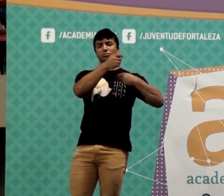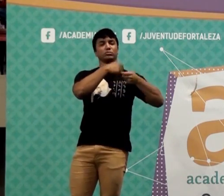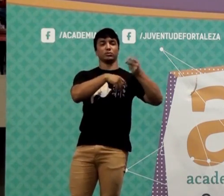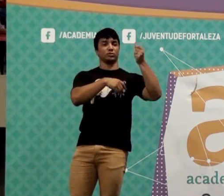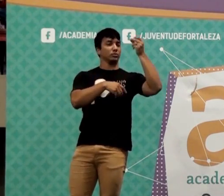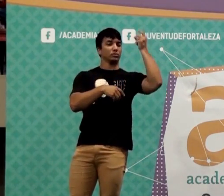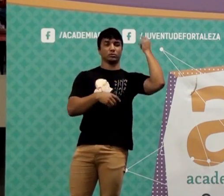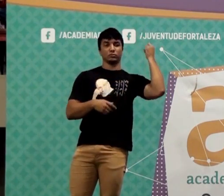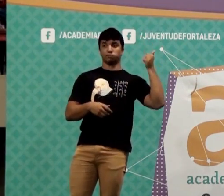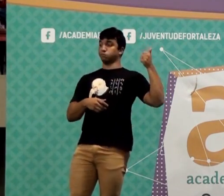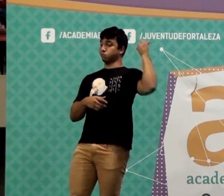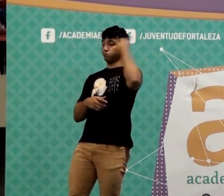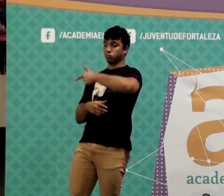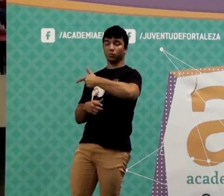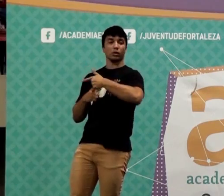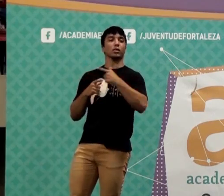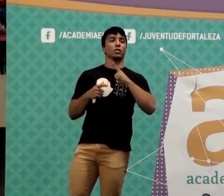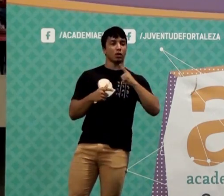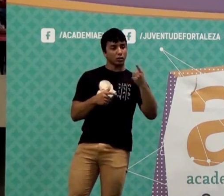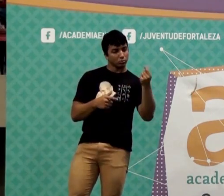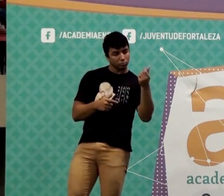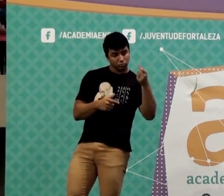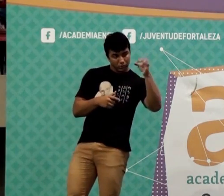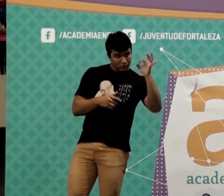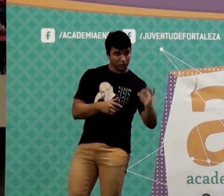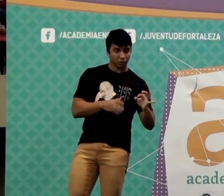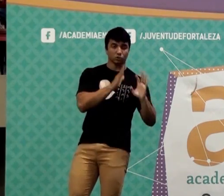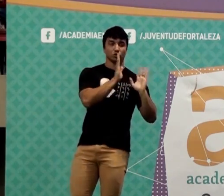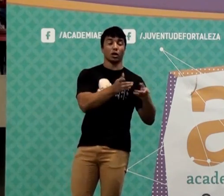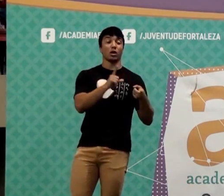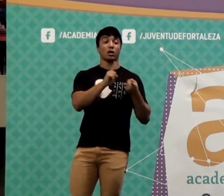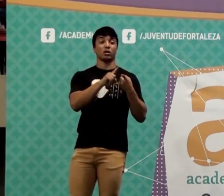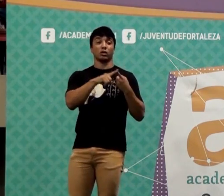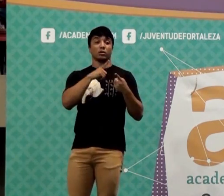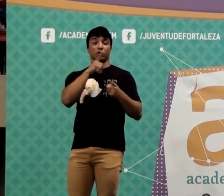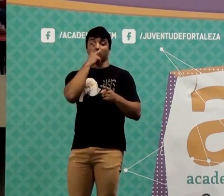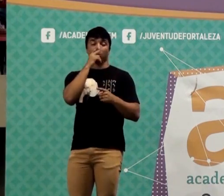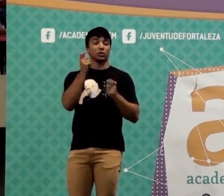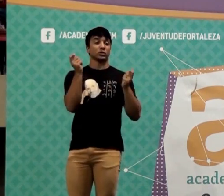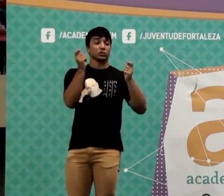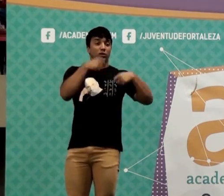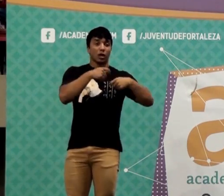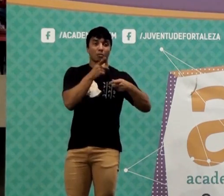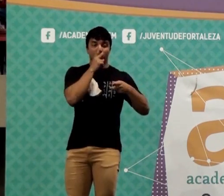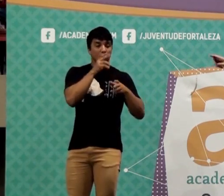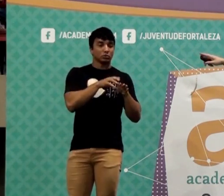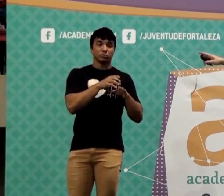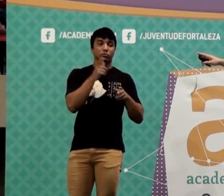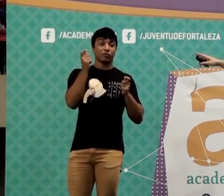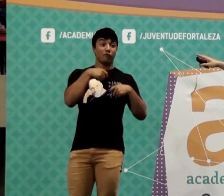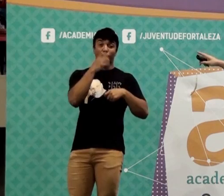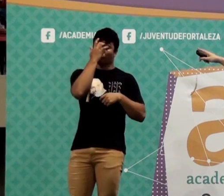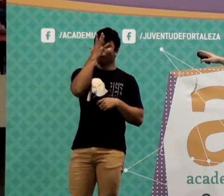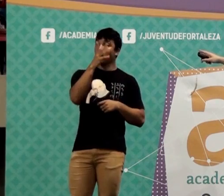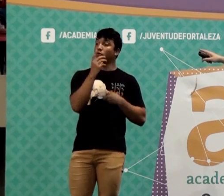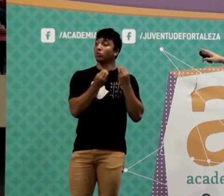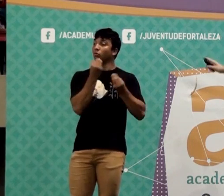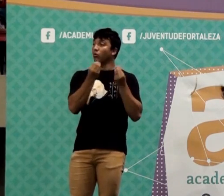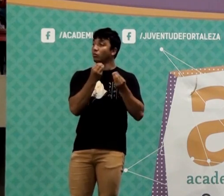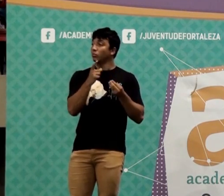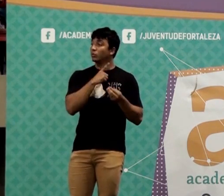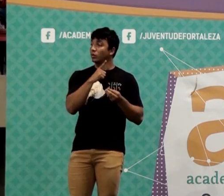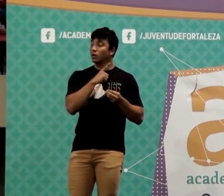Menor, beleza? Lá do Oriente, lá daquele cantinho direito, ó, vai começar a sair uma